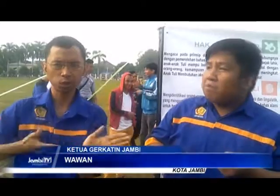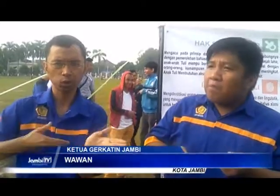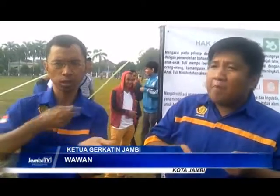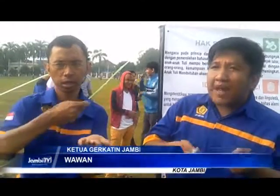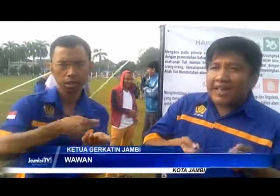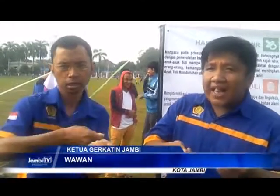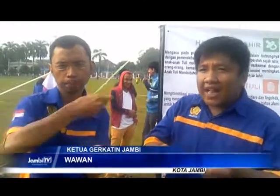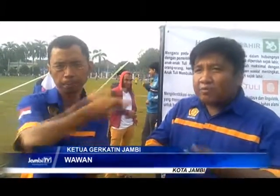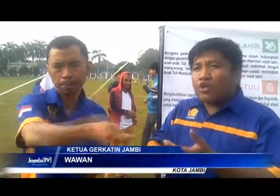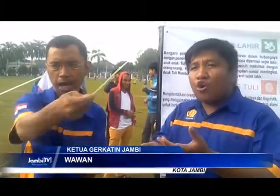Membagi dekat